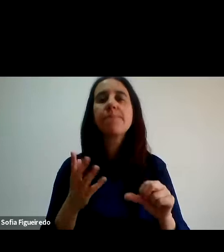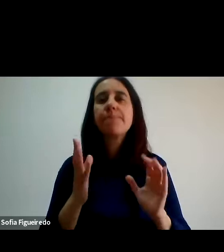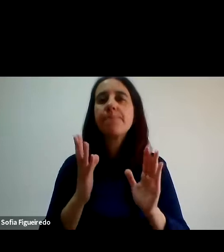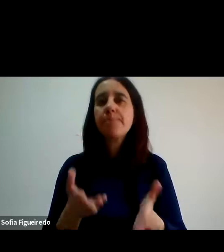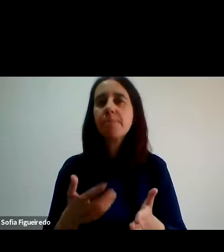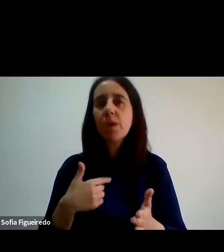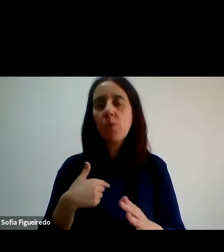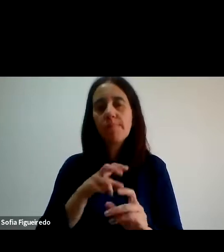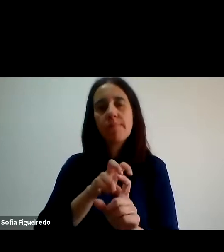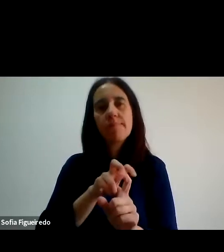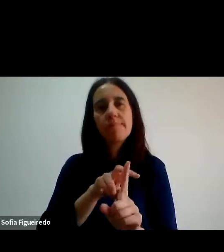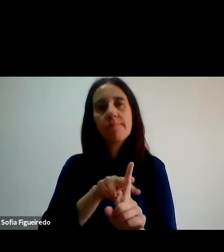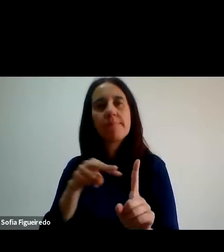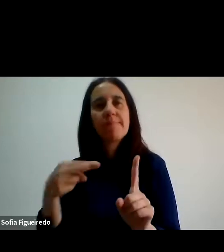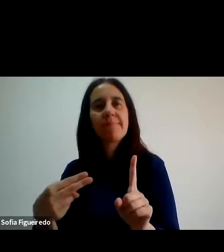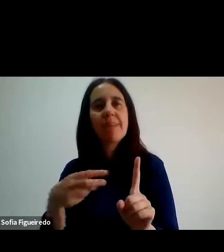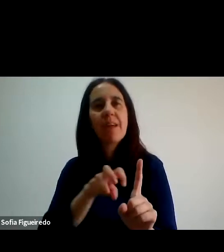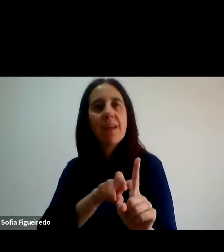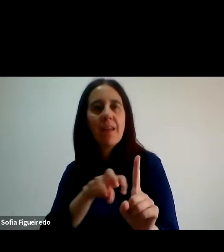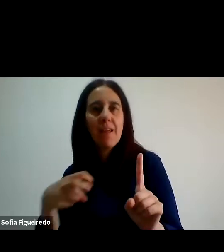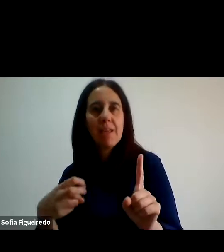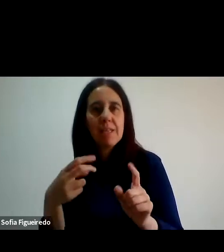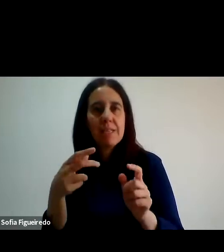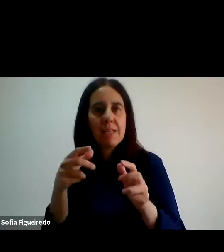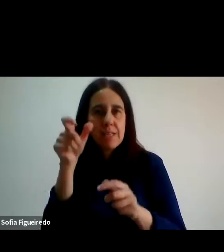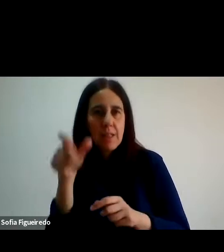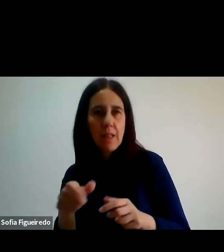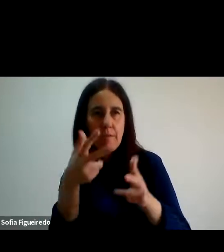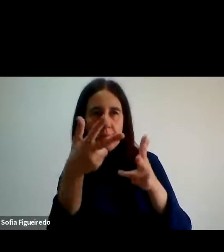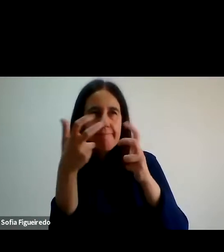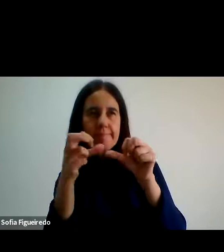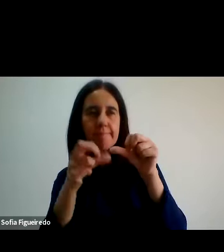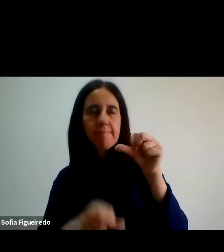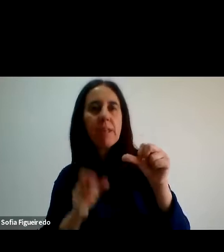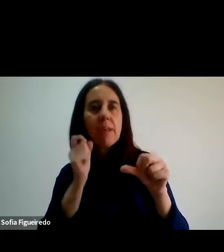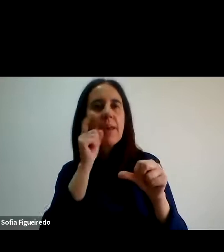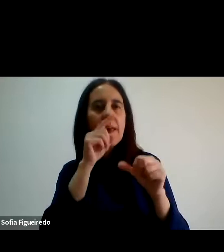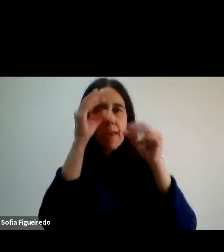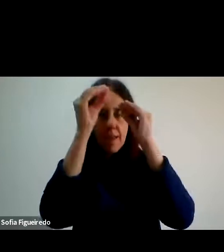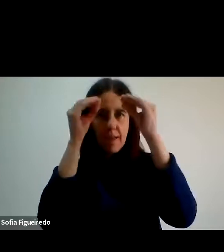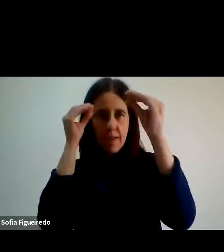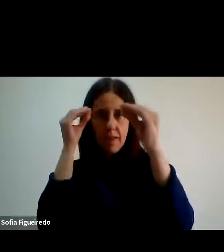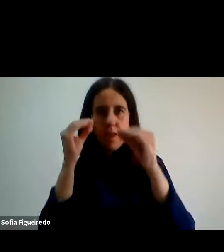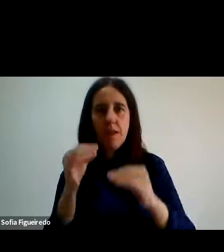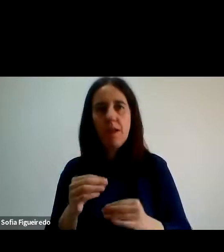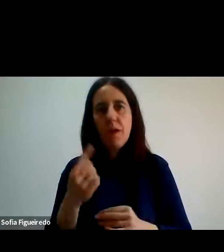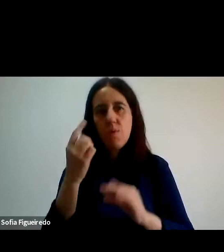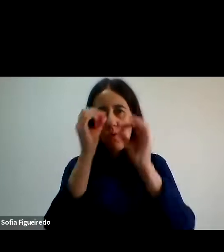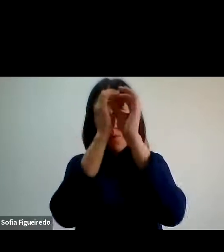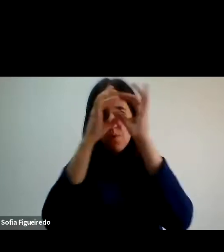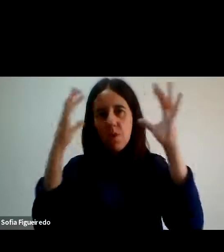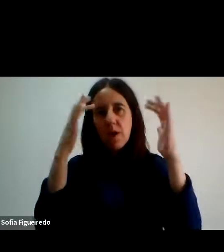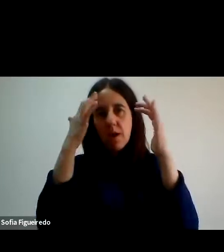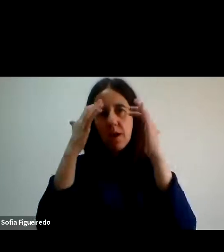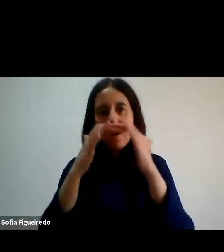do cidadão, da pessoa que vai receber a determinada mensagem, a determinada informação. E há um conceito que se chama neuromarketing, que eu não